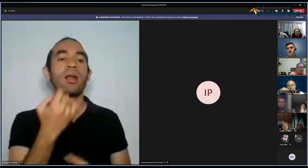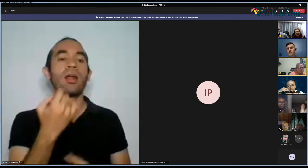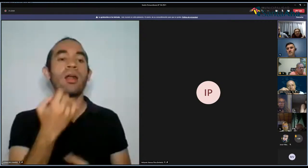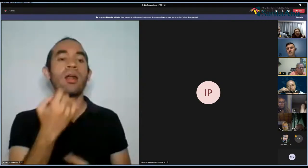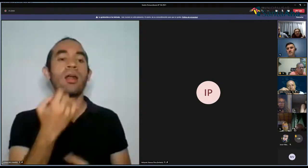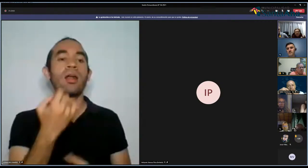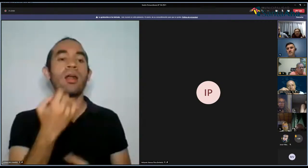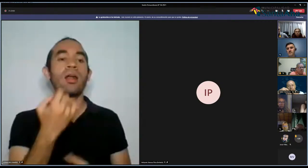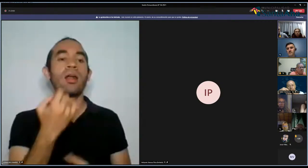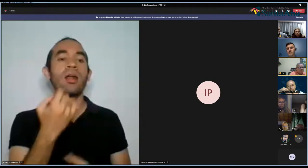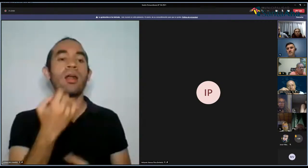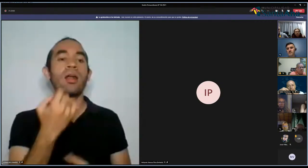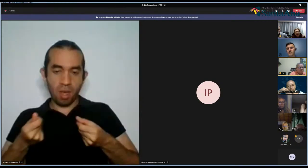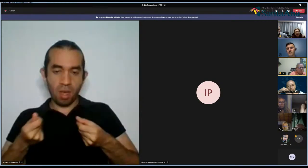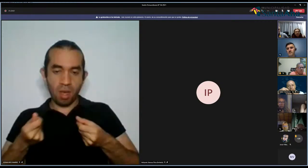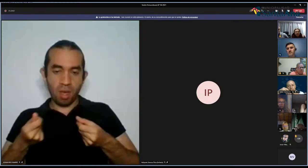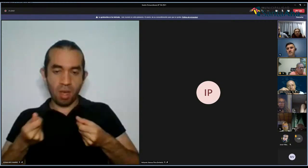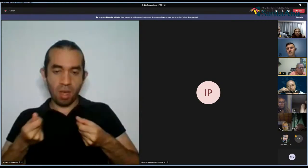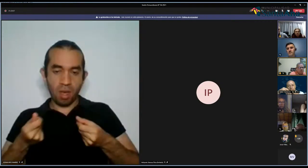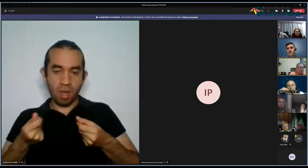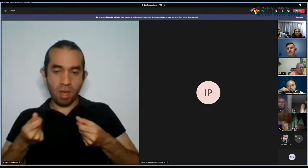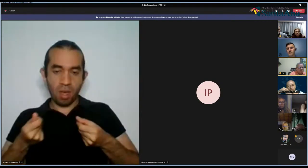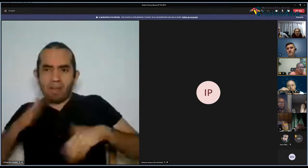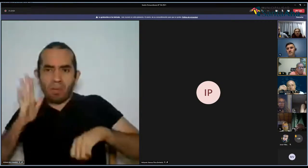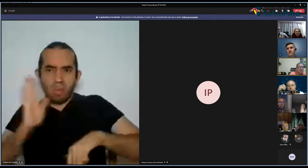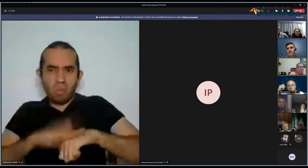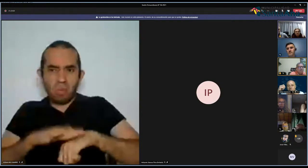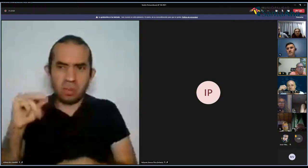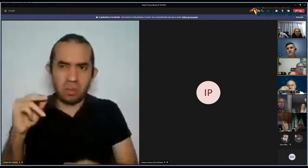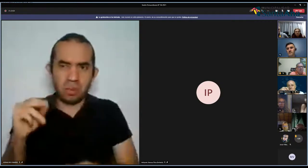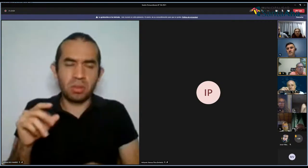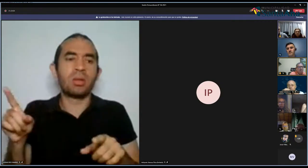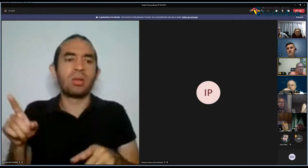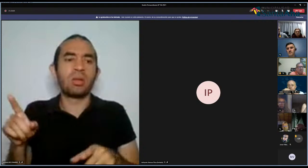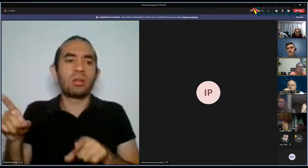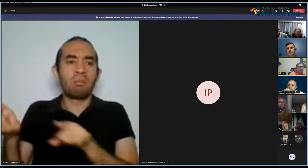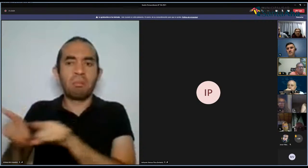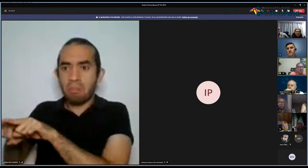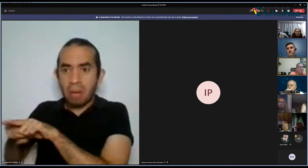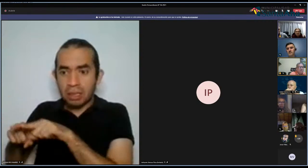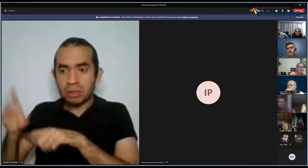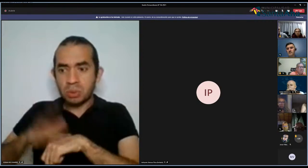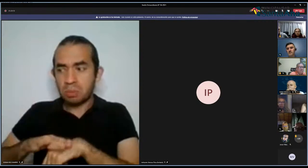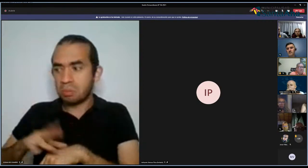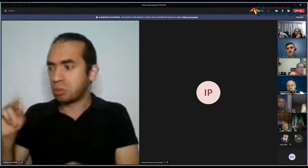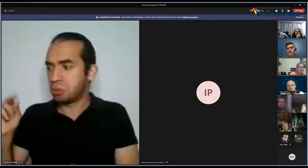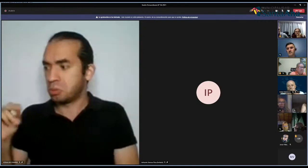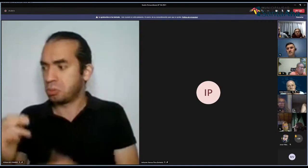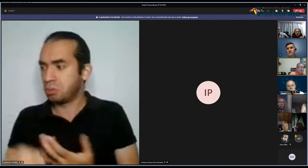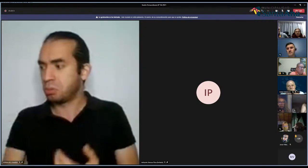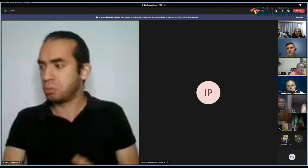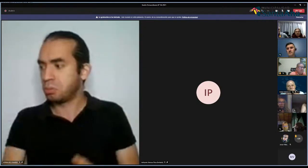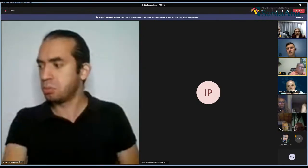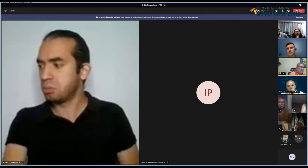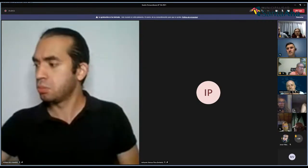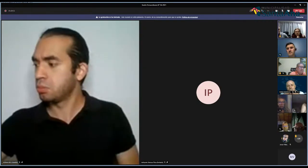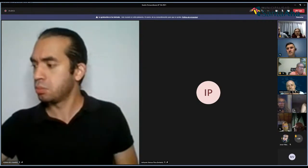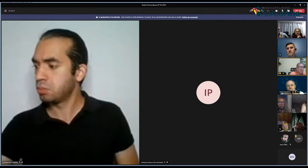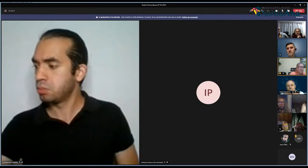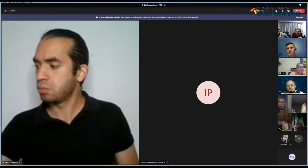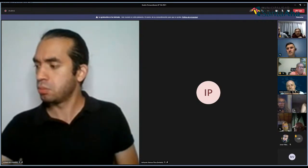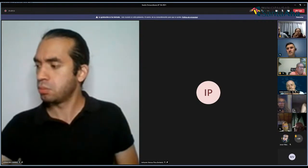y eso no fue culpa mía ni culpa de mis hermanas entonces yo no estoy buscando por padres pero